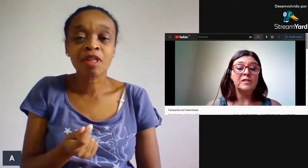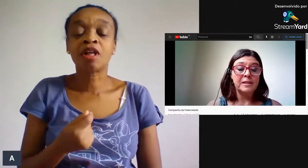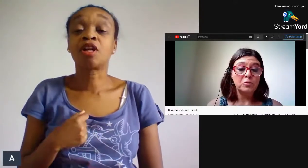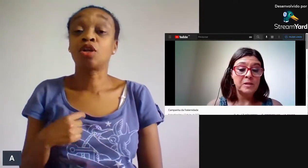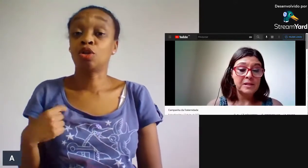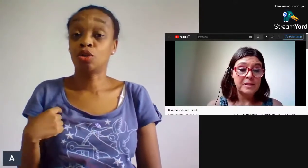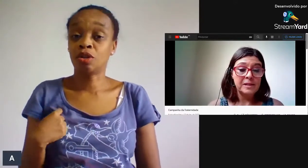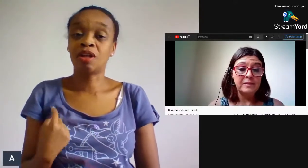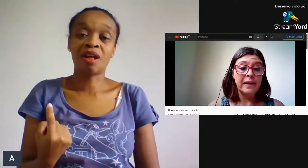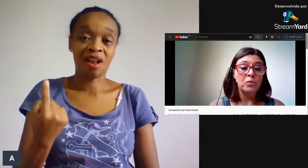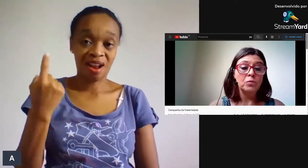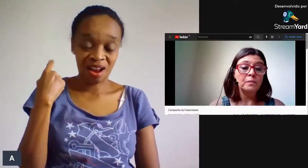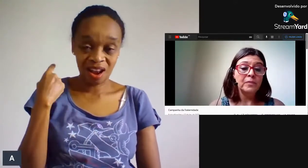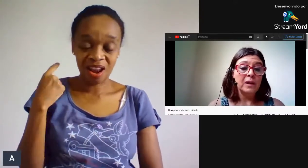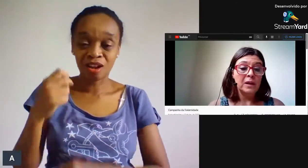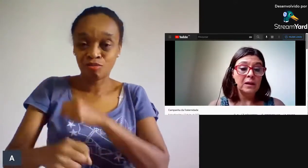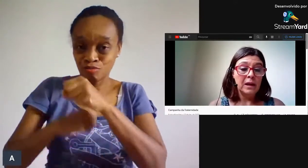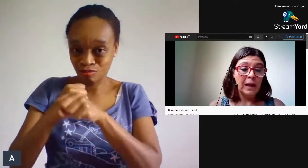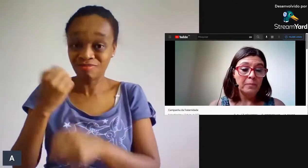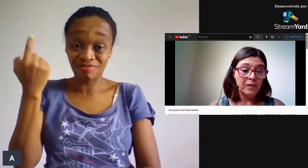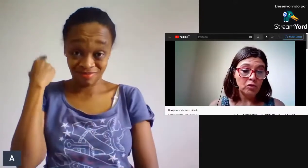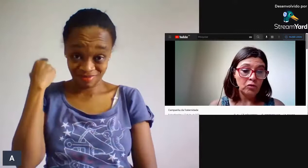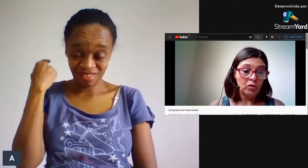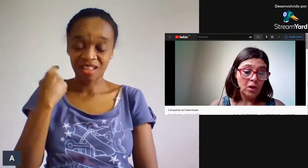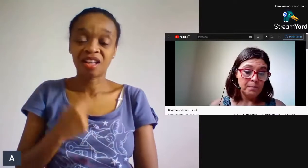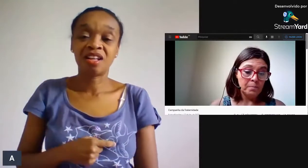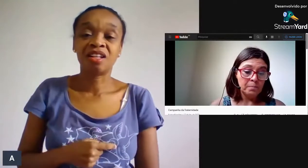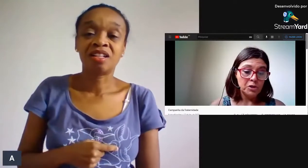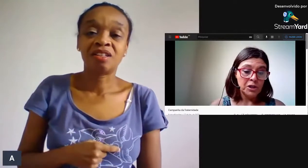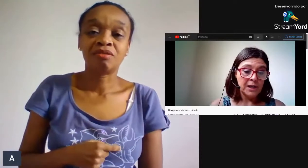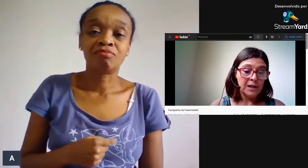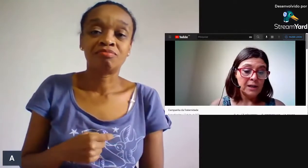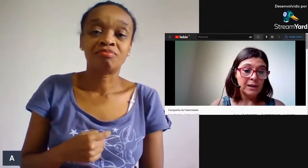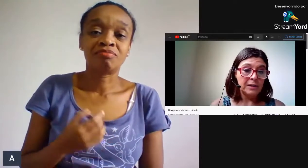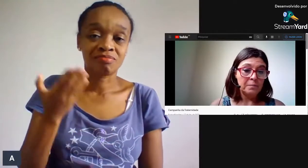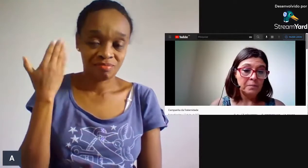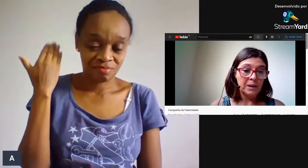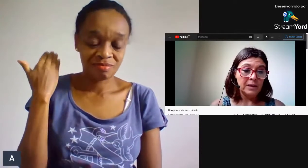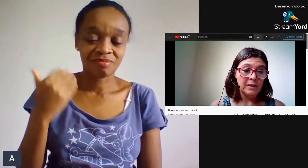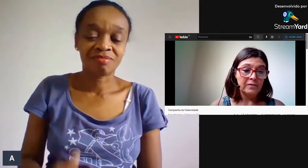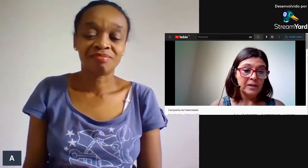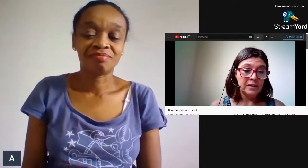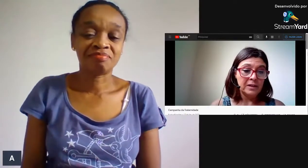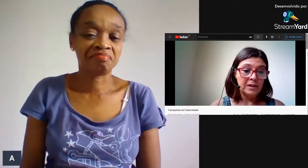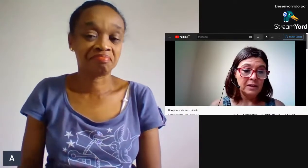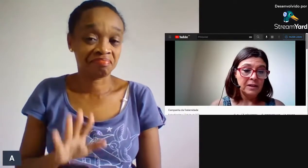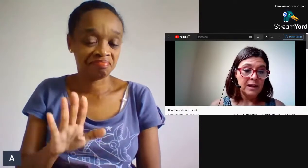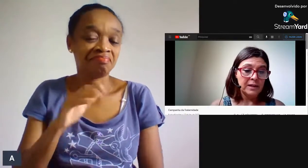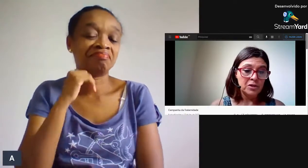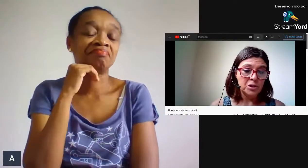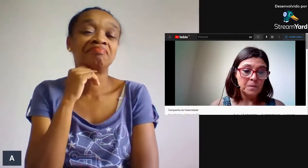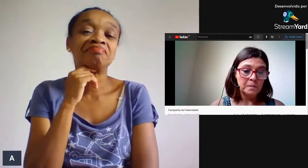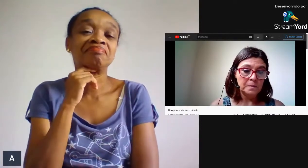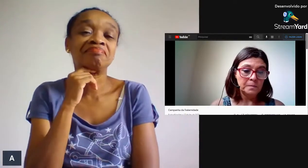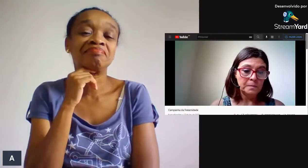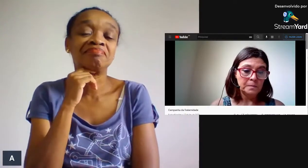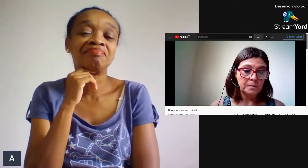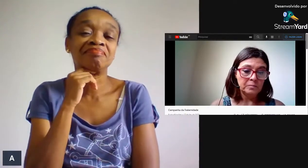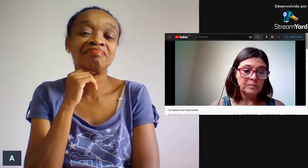em 1961, né? Deixa eu só puxar aqui, campanha da